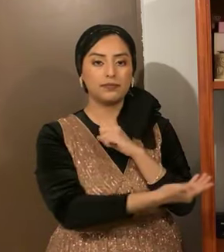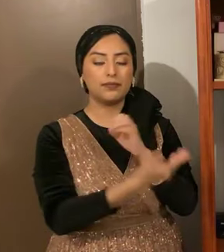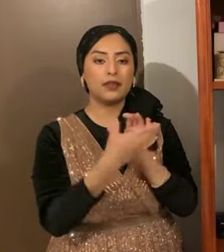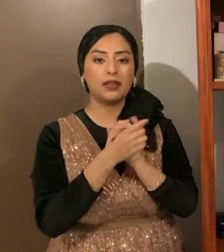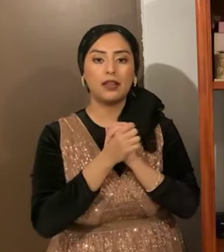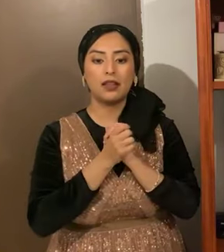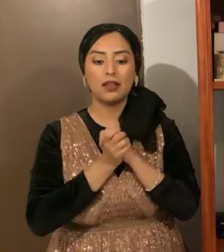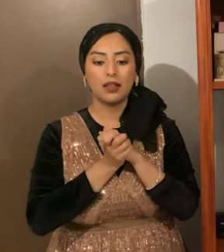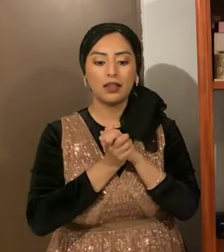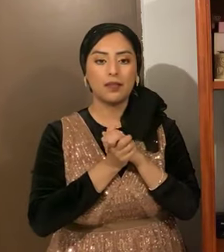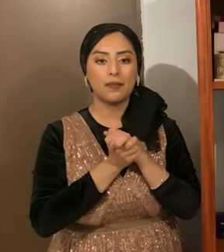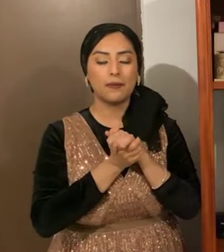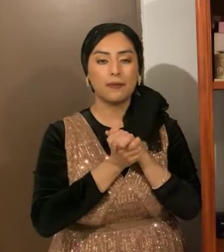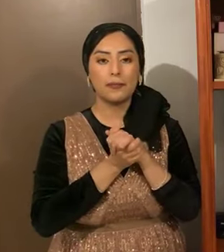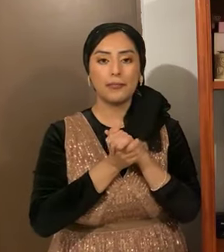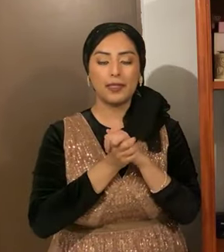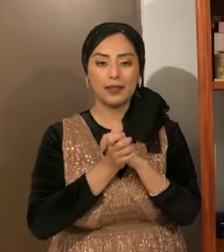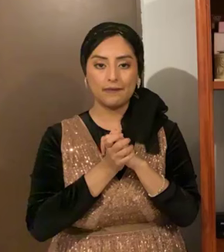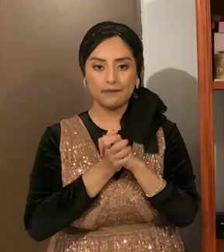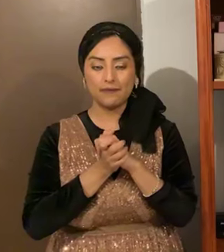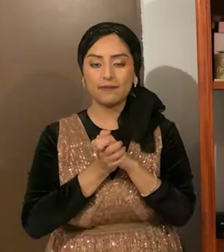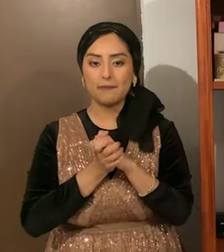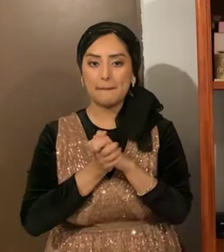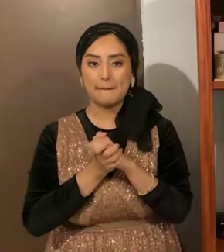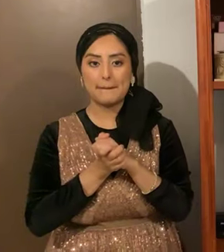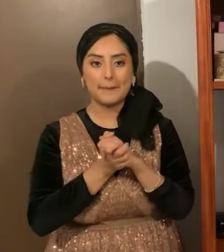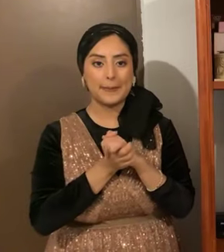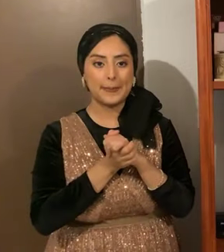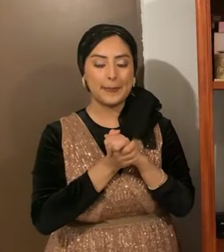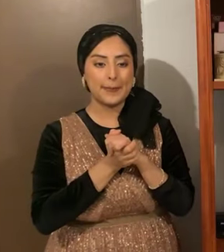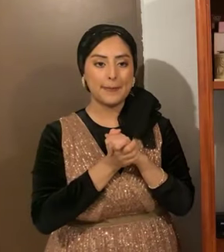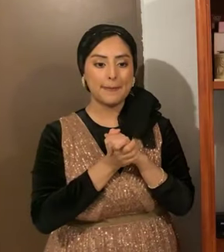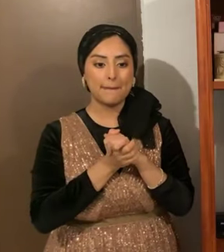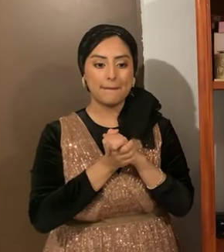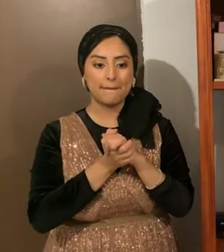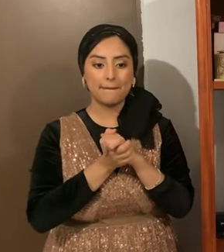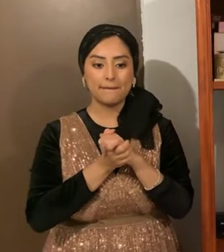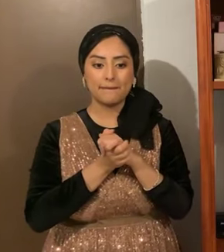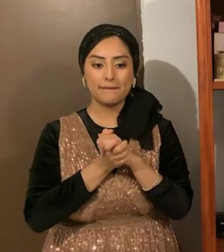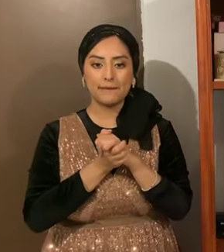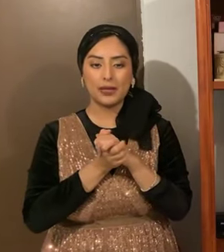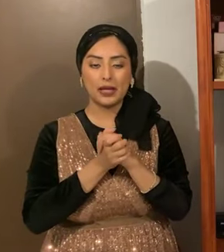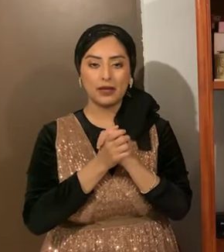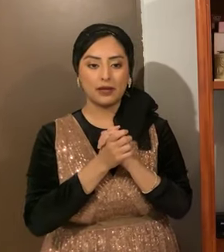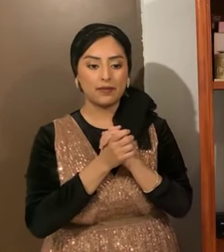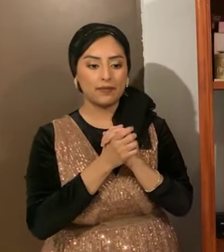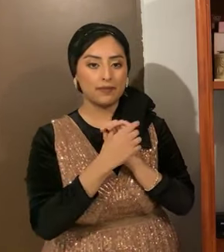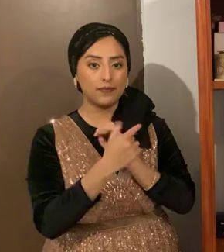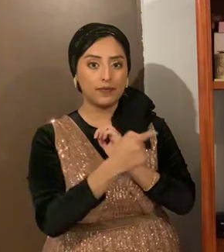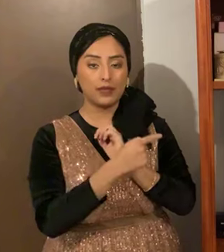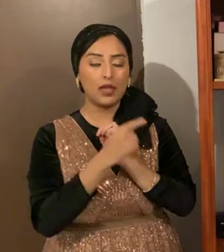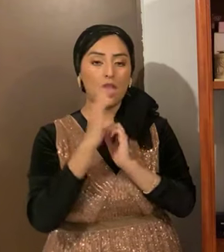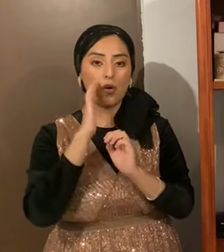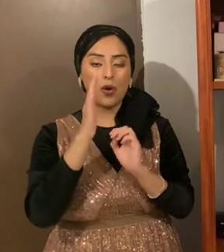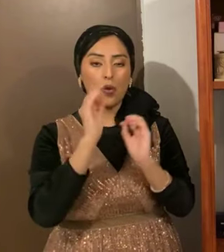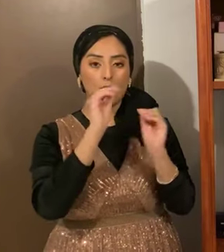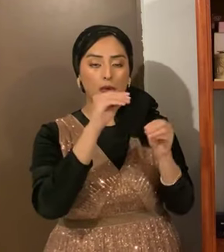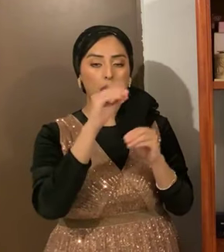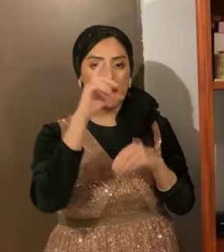está ahí, exactamente, muy bien. Bueno, esa es la posición de la